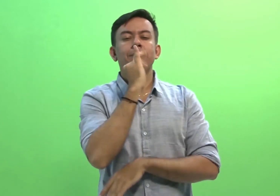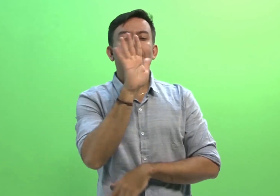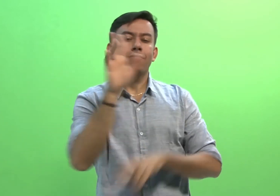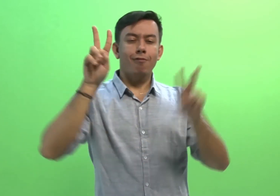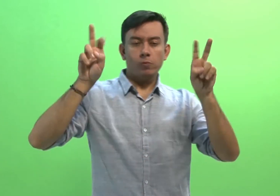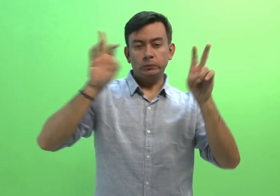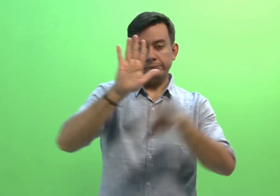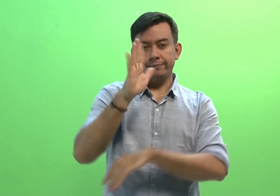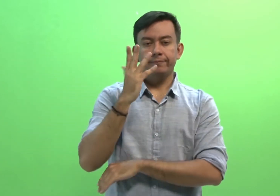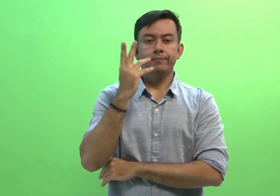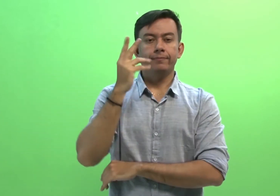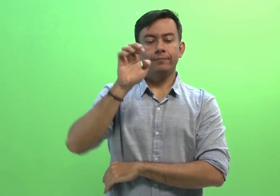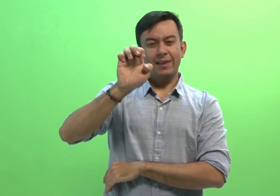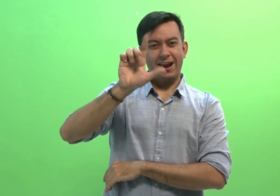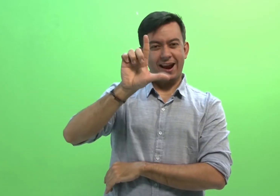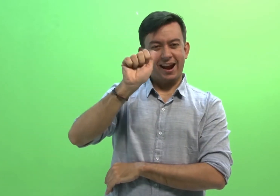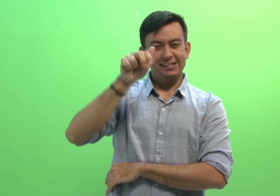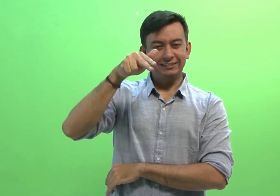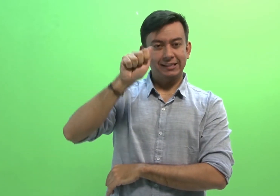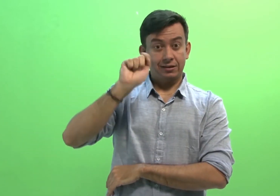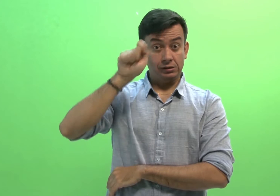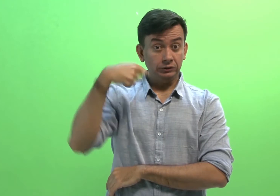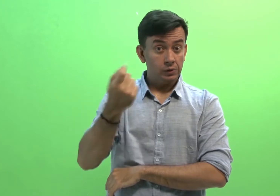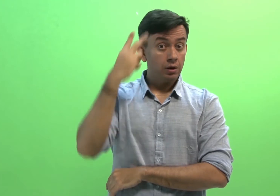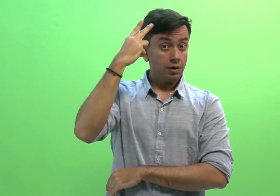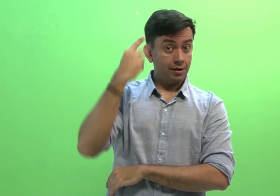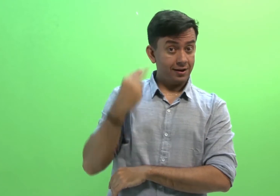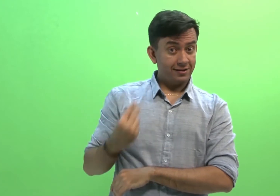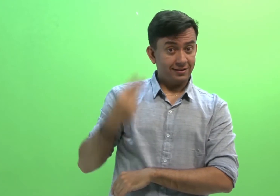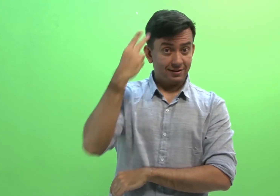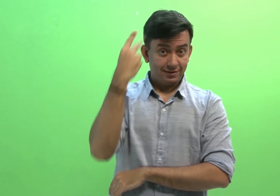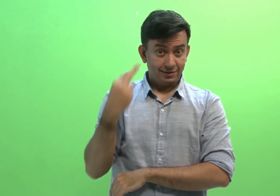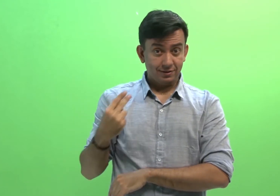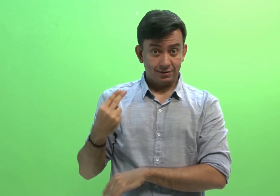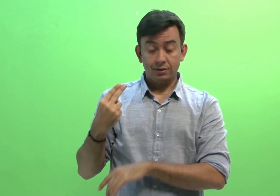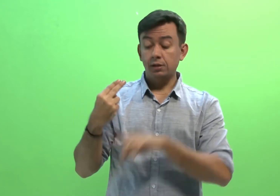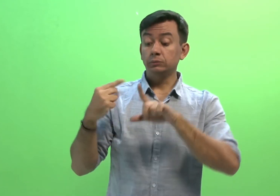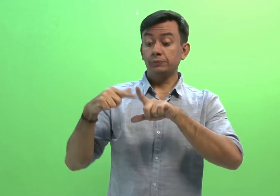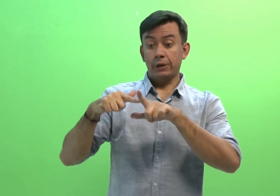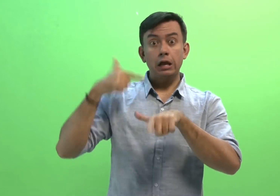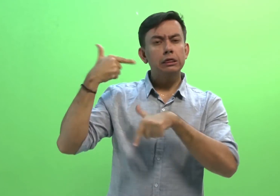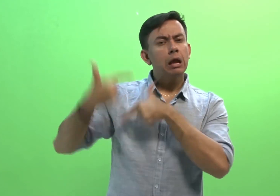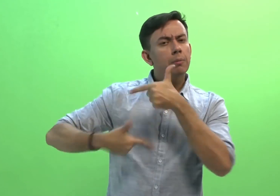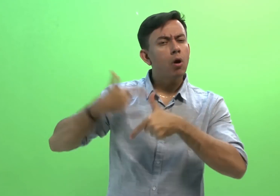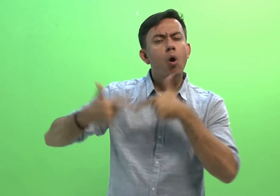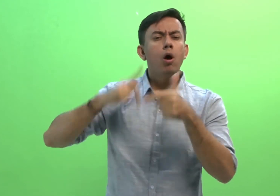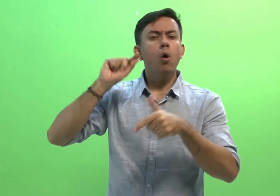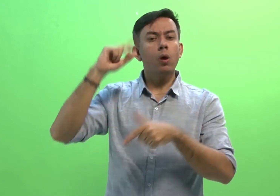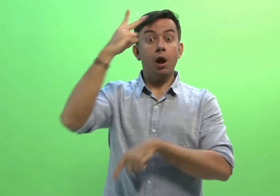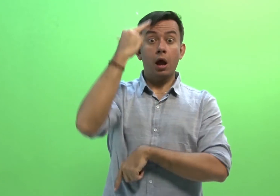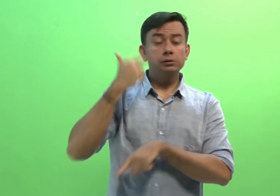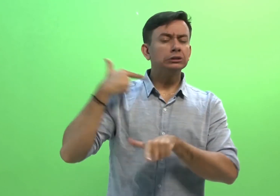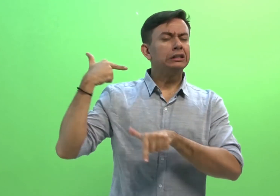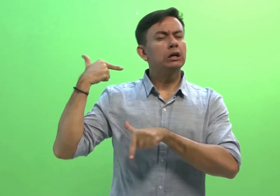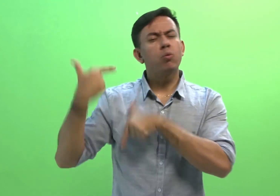se entrelaçassem. Por exemplo, Elana, este é o sinal dela. Elana